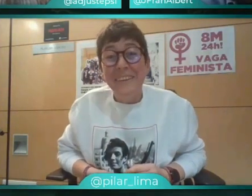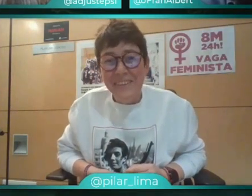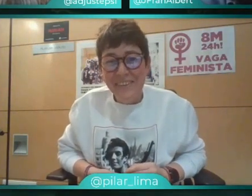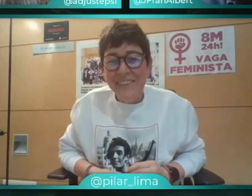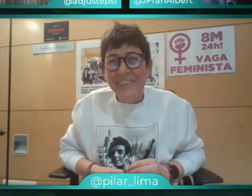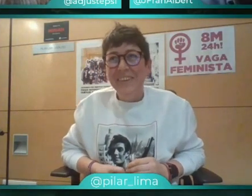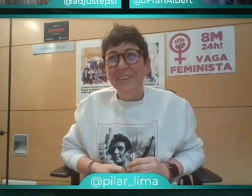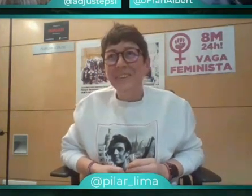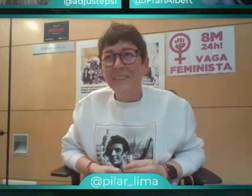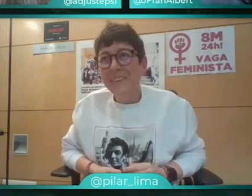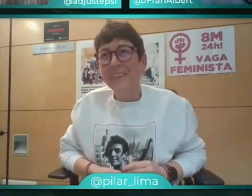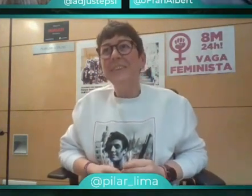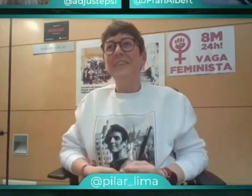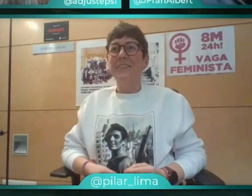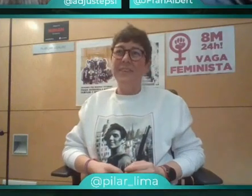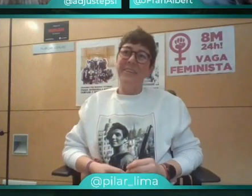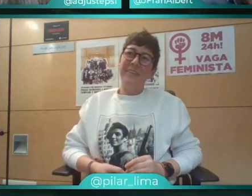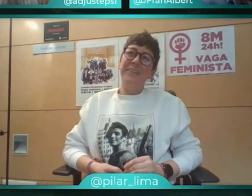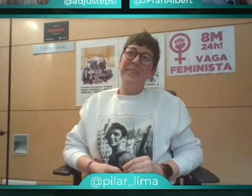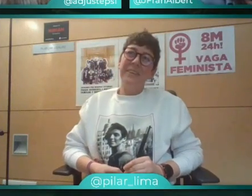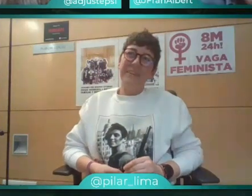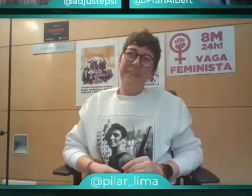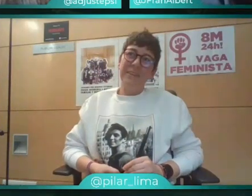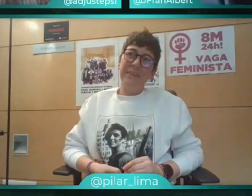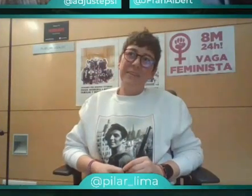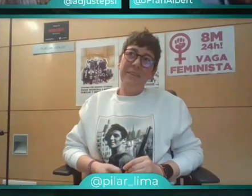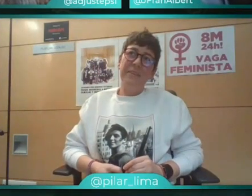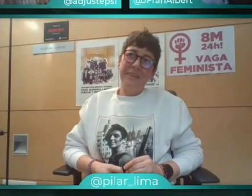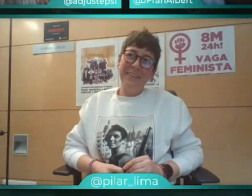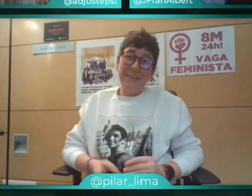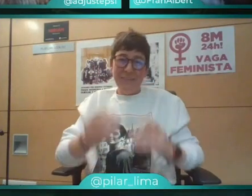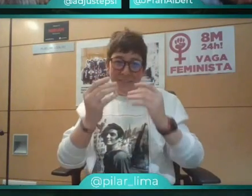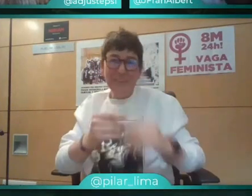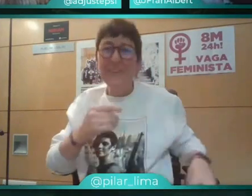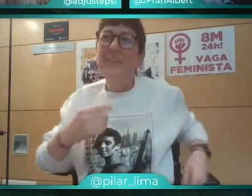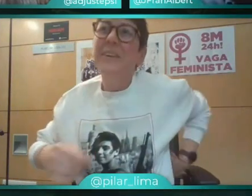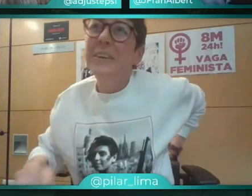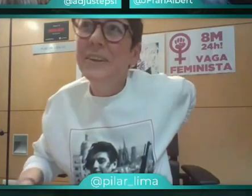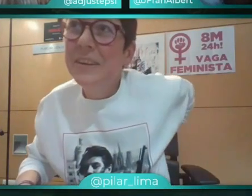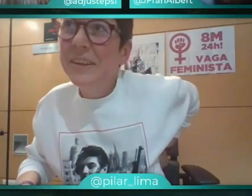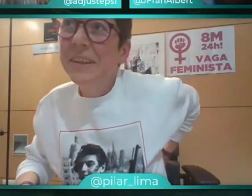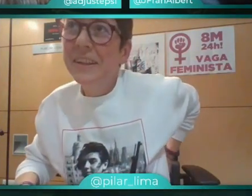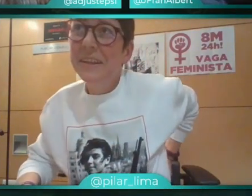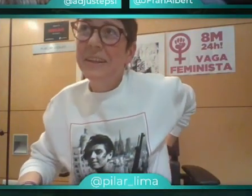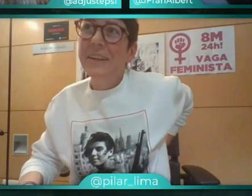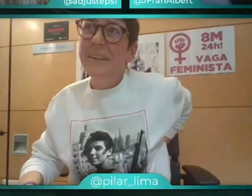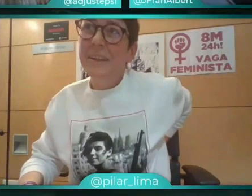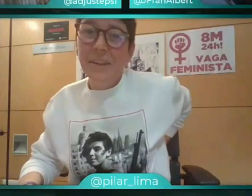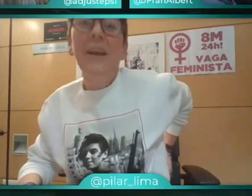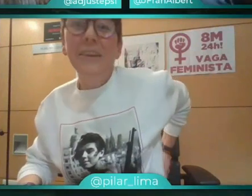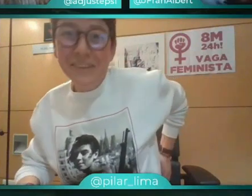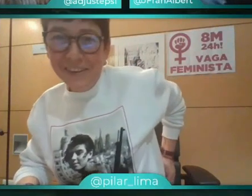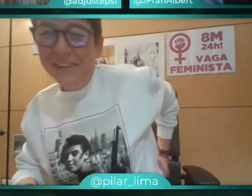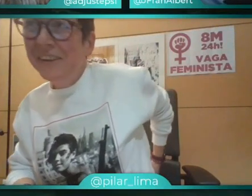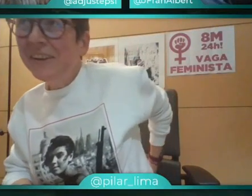que es una cosa que habrá que hablar pues nada Pilar no te entretenemos más de normal siempre dejamos un par de minutos para para